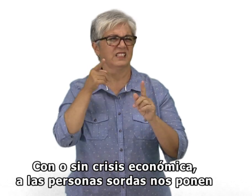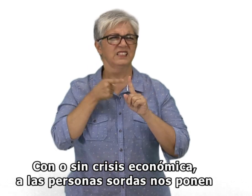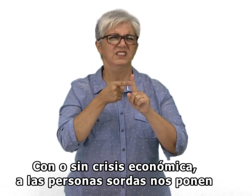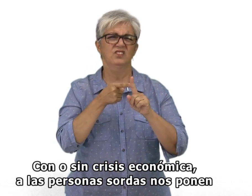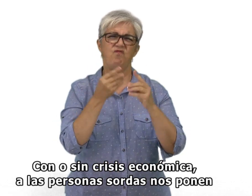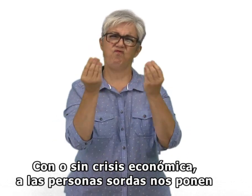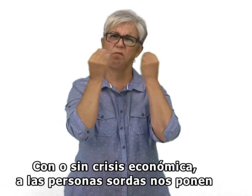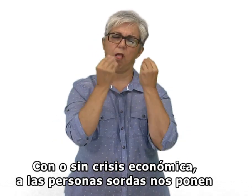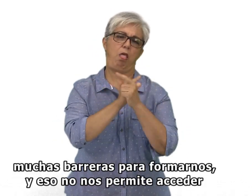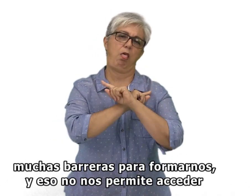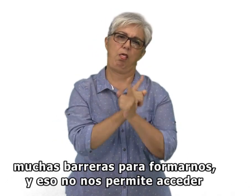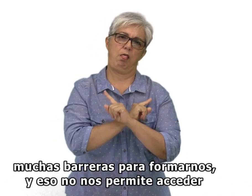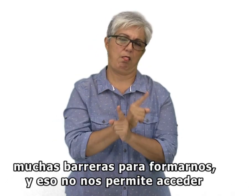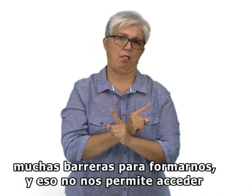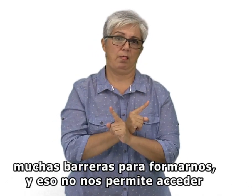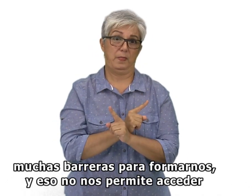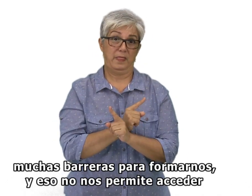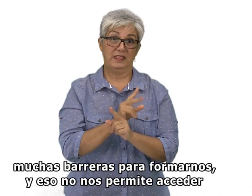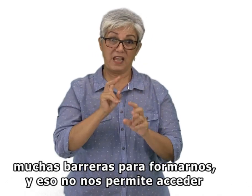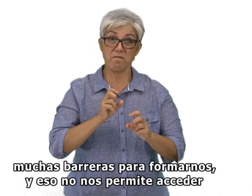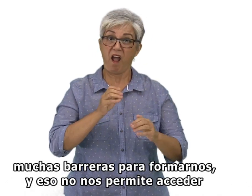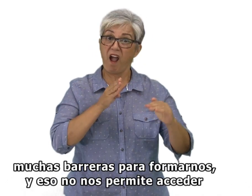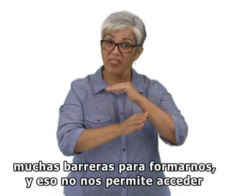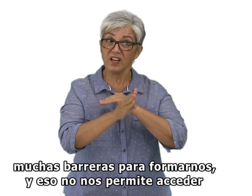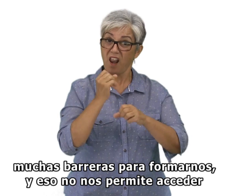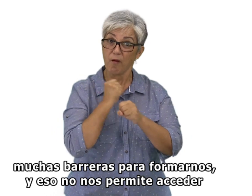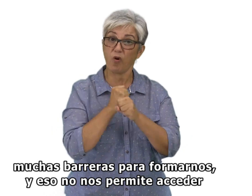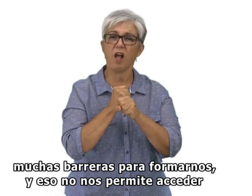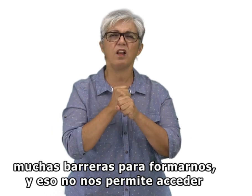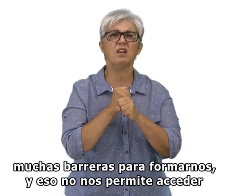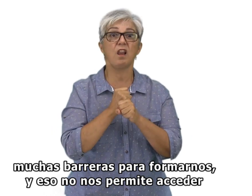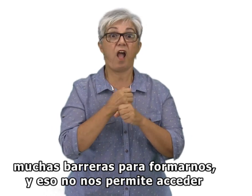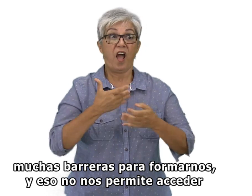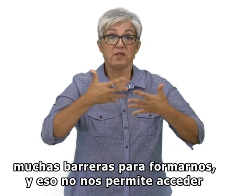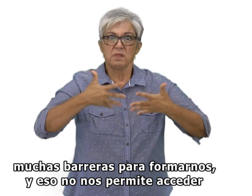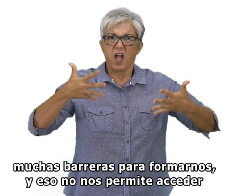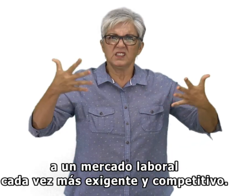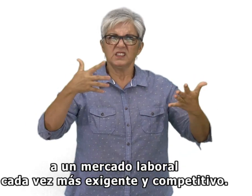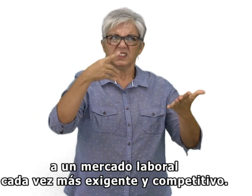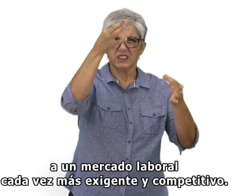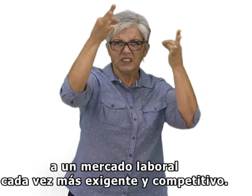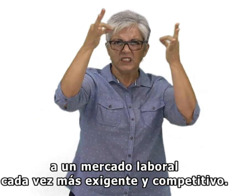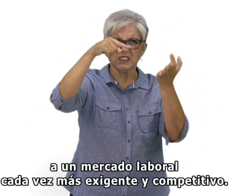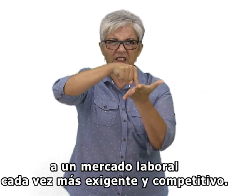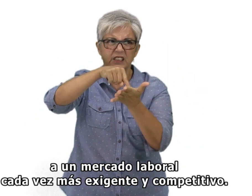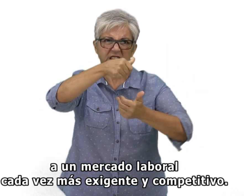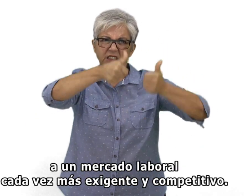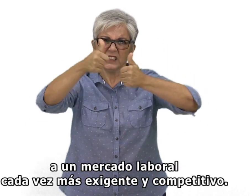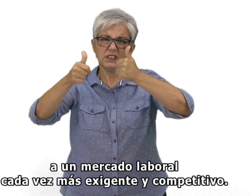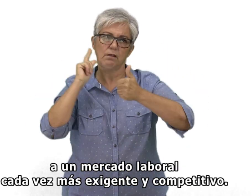sordas nos ponen muchas barreras para formarnos y eso no nos permite acceder a un mercado laboral cada vez más